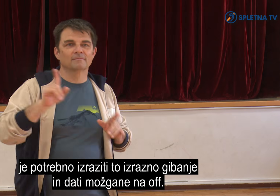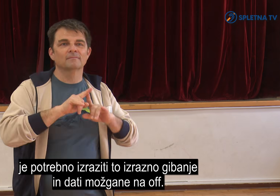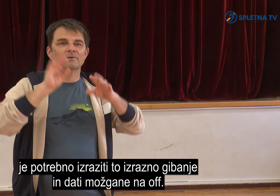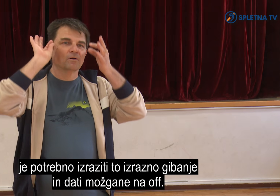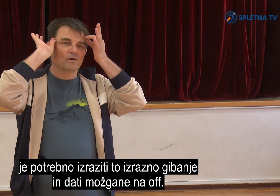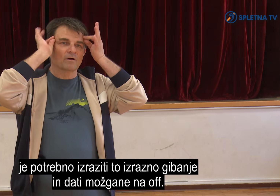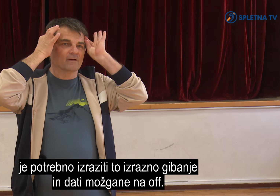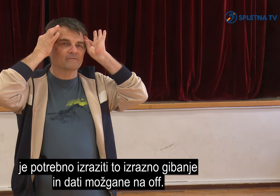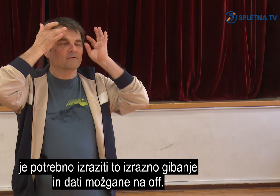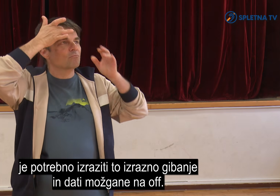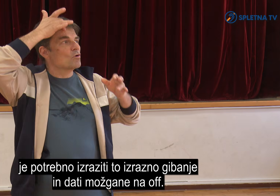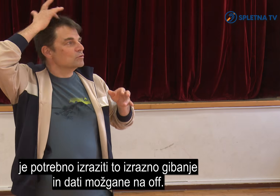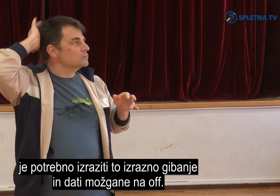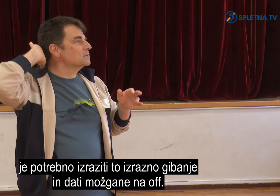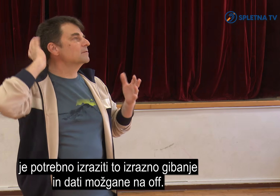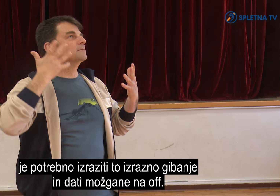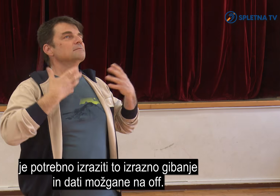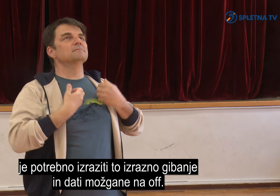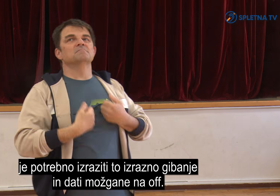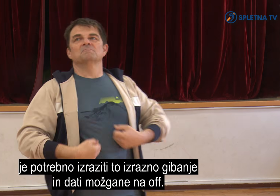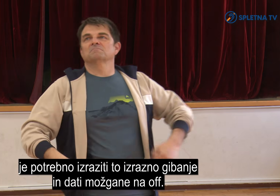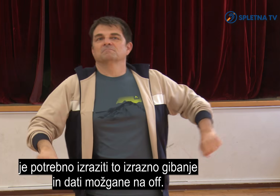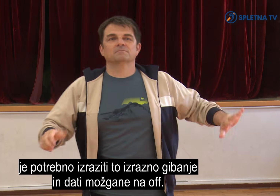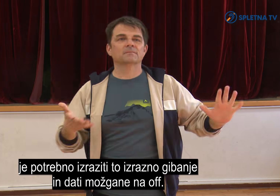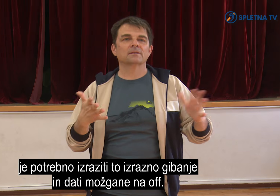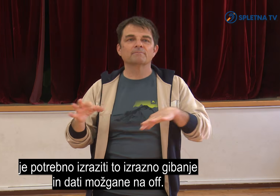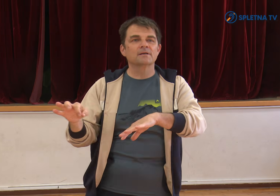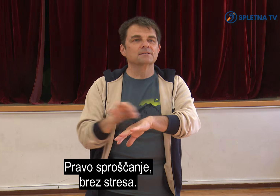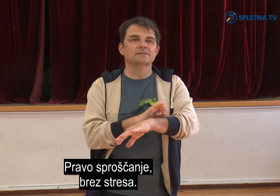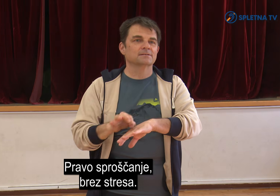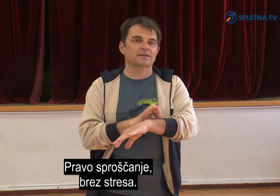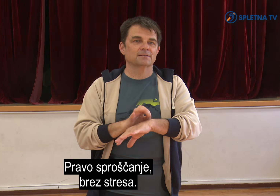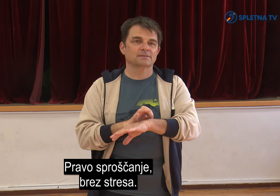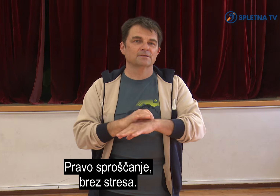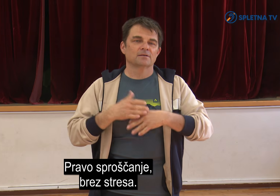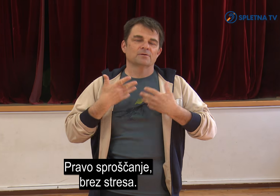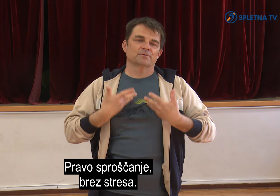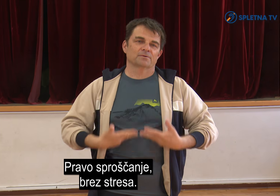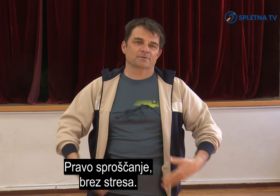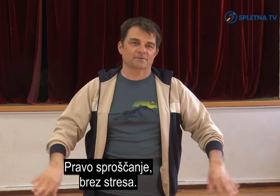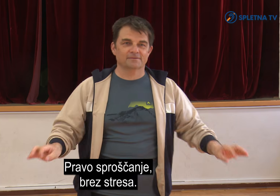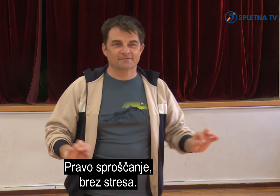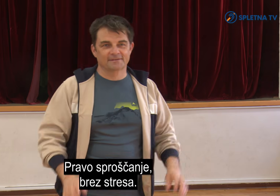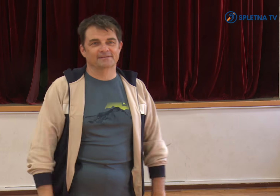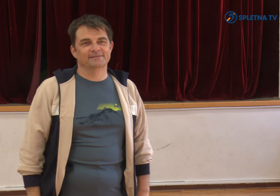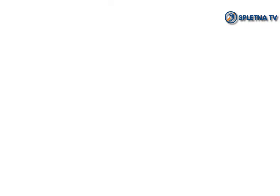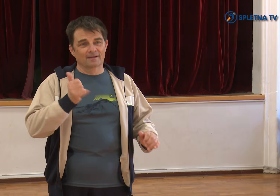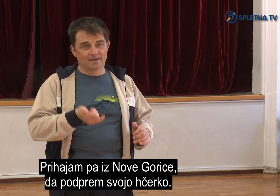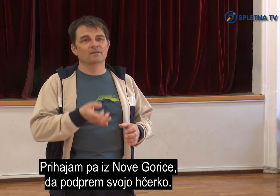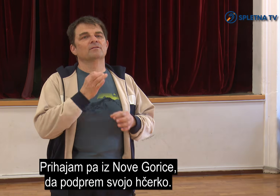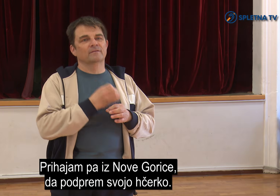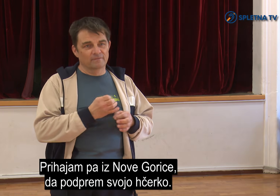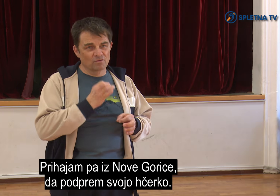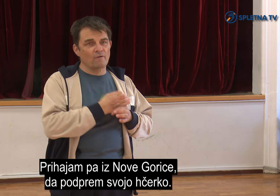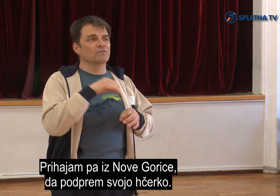potrebno izraziti to izrazno gibanje in dati možgane na off. Pravo sproščanje, brez stresa. Prihajam